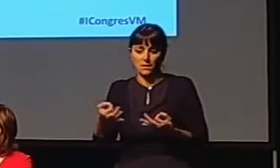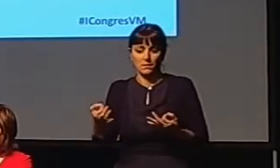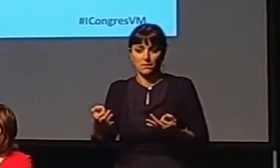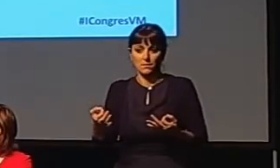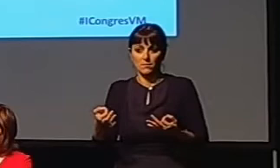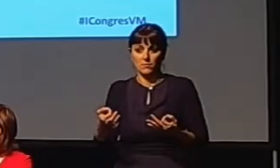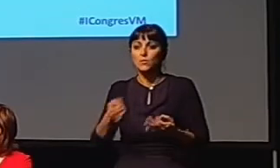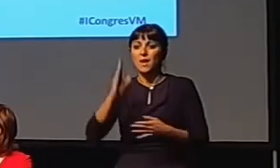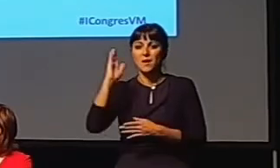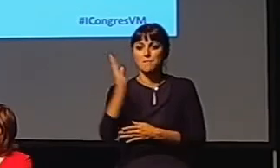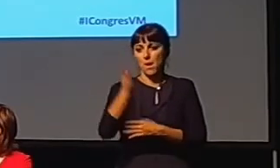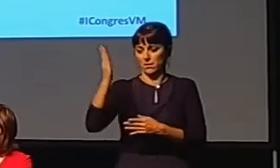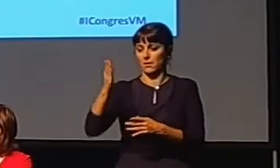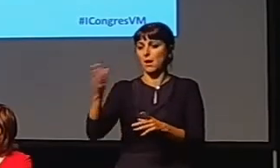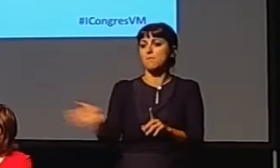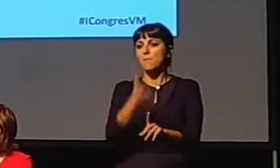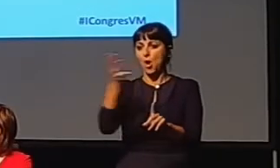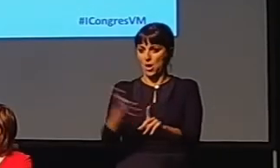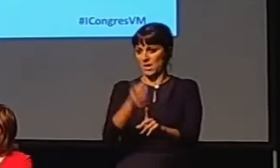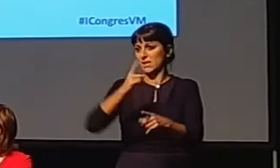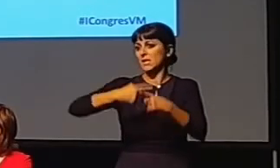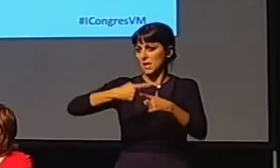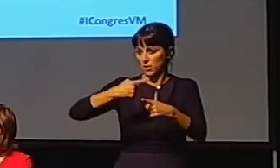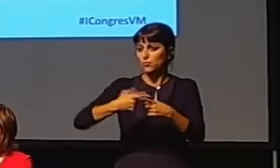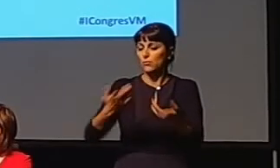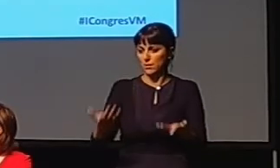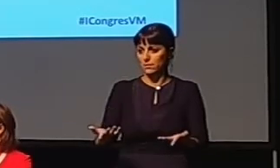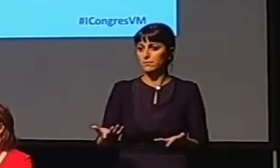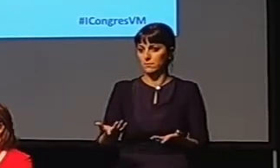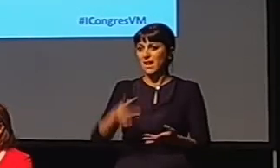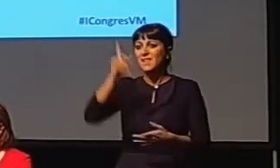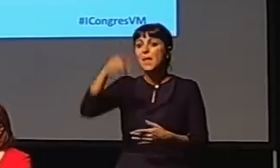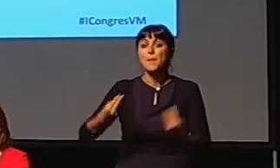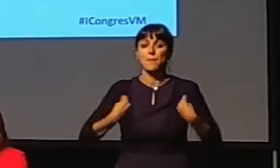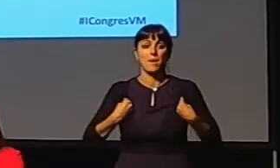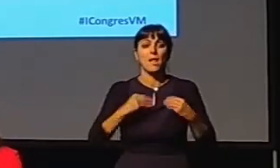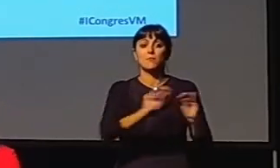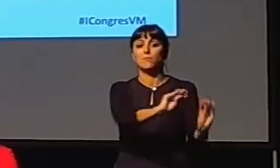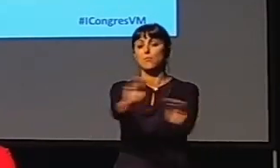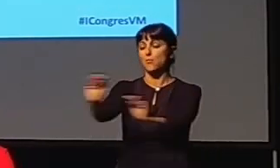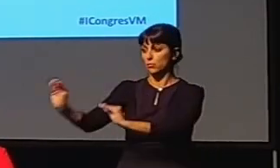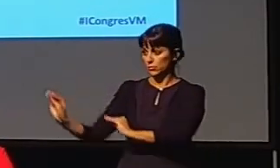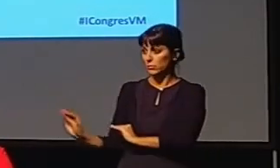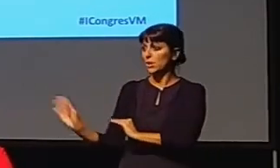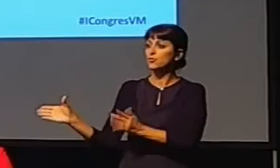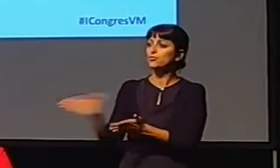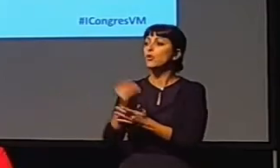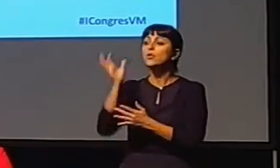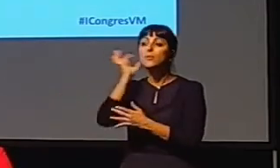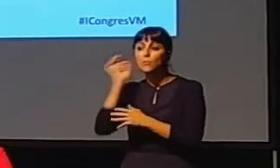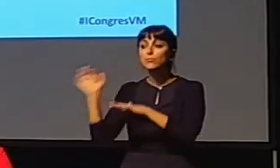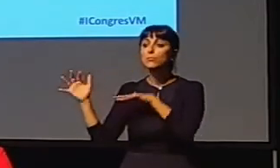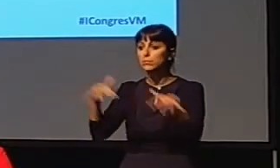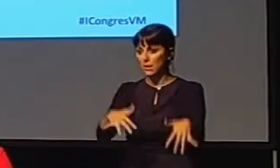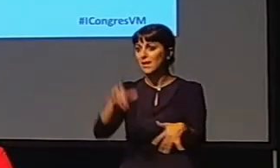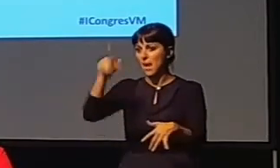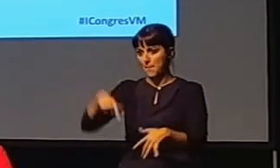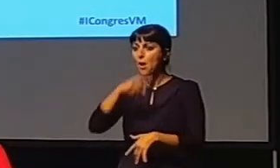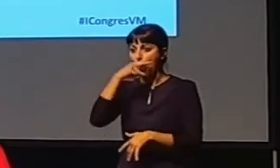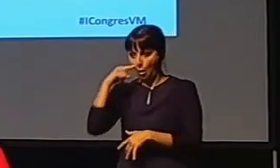precisament en l'impacte que té les violències sexuals en les nostres vides, en les vides de totes les dones que estem aquí i en la vida de tots els homes que esteu